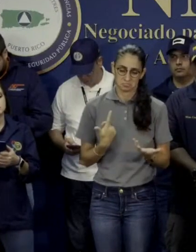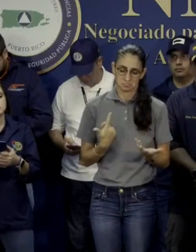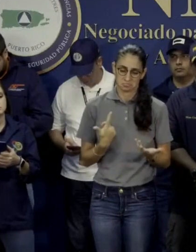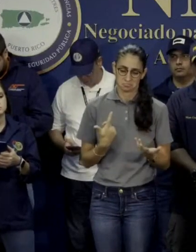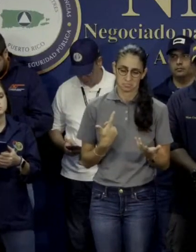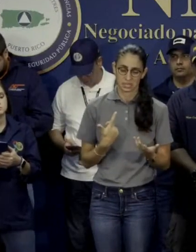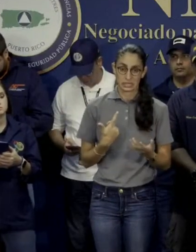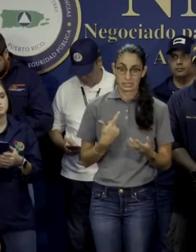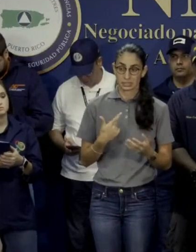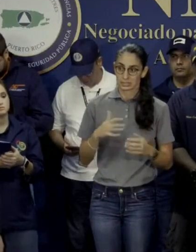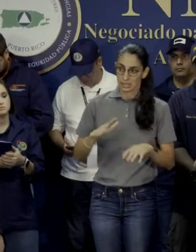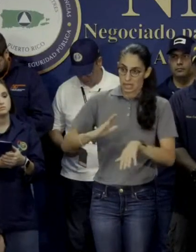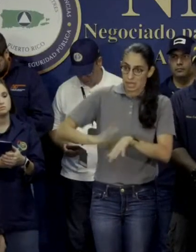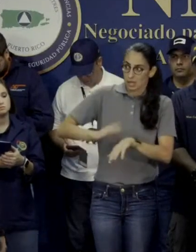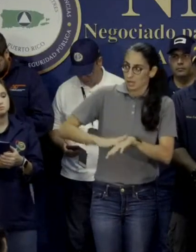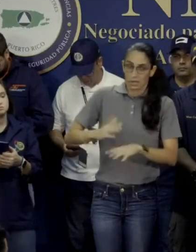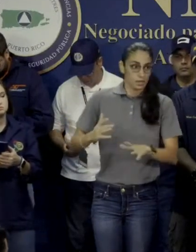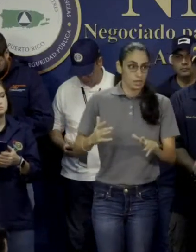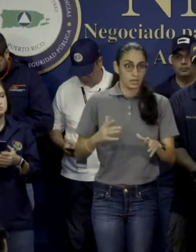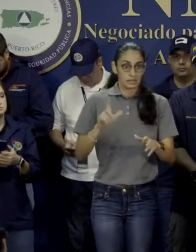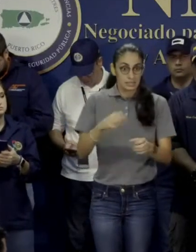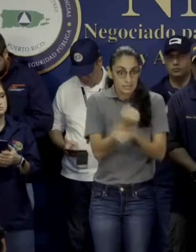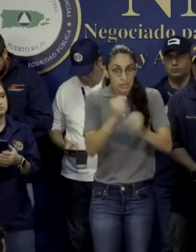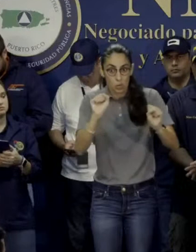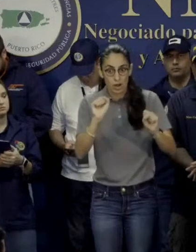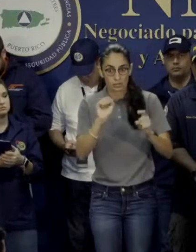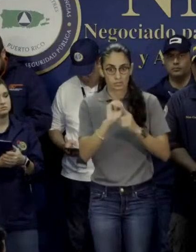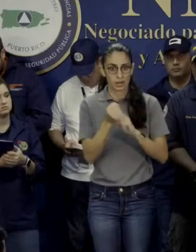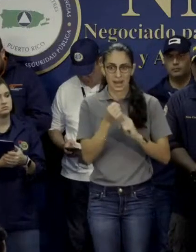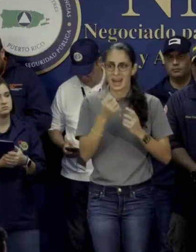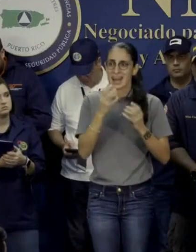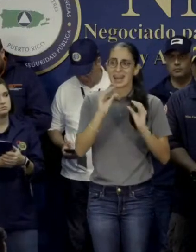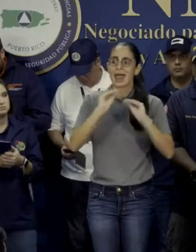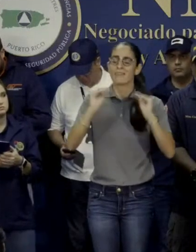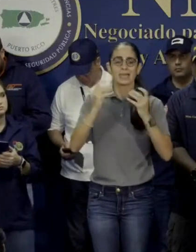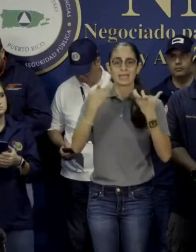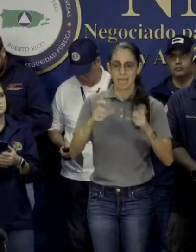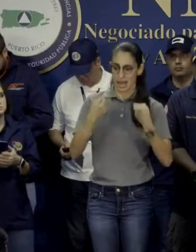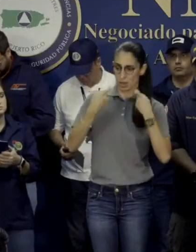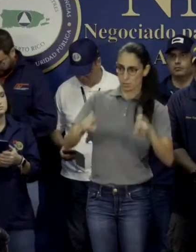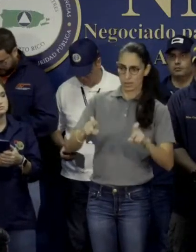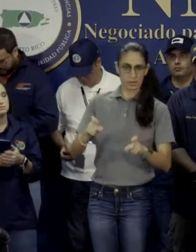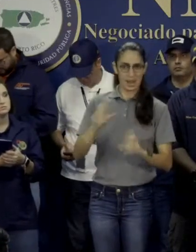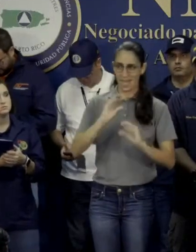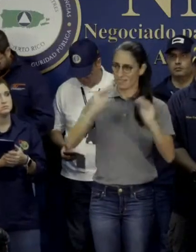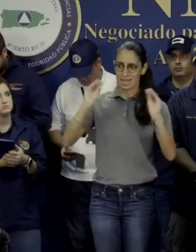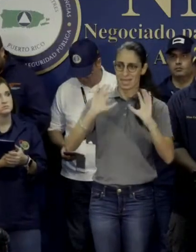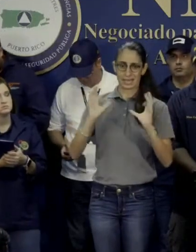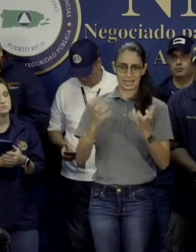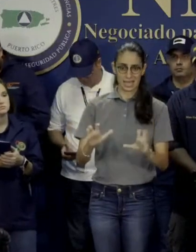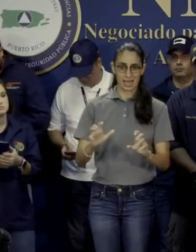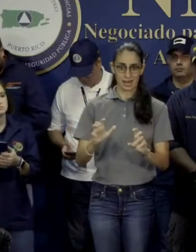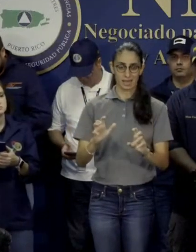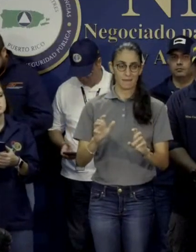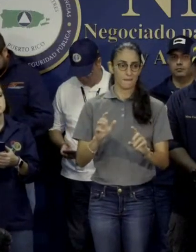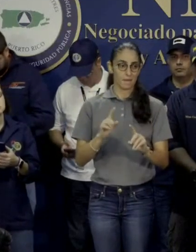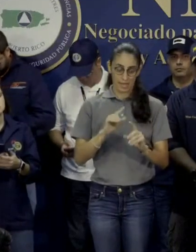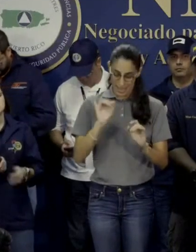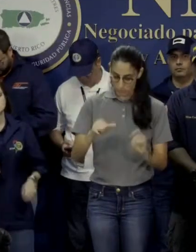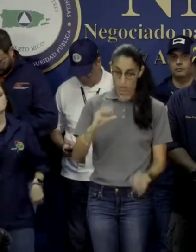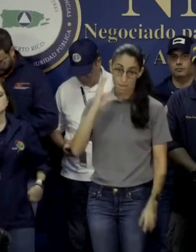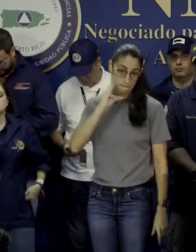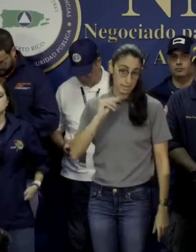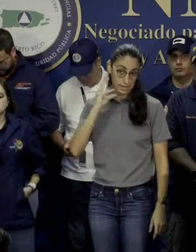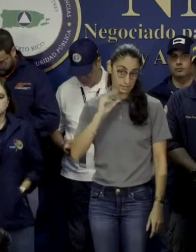es alarmante en el sentido de que uno no quiere estar en esa situación. Nadie quiere tener que estar en una situación de que lo tengan que rescatar. Y es una